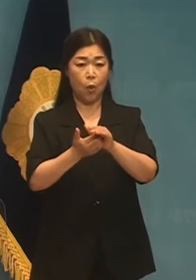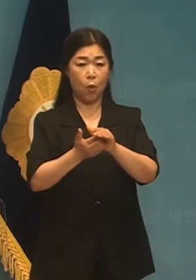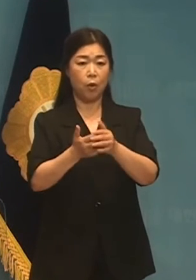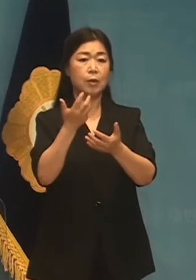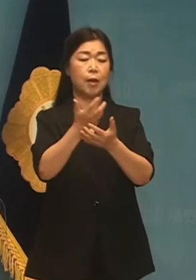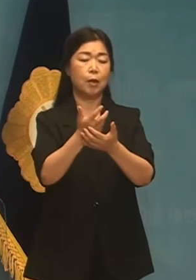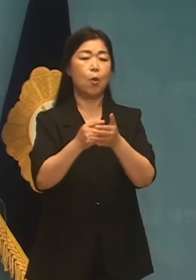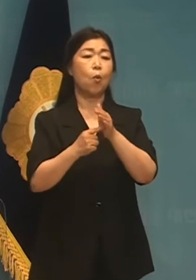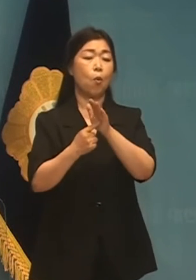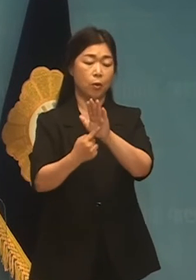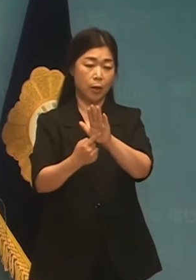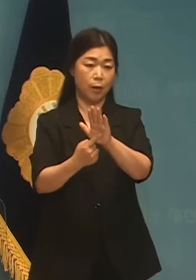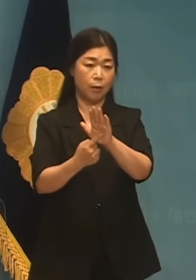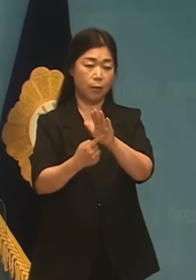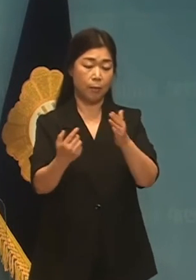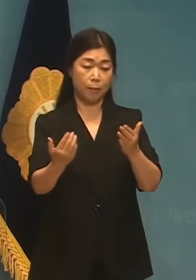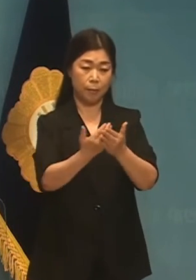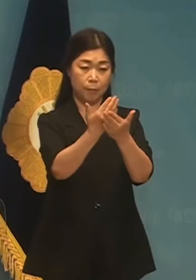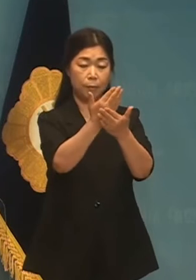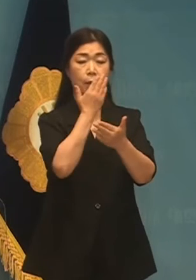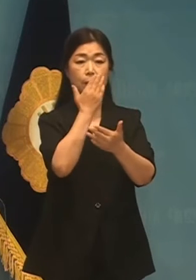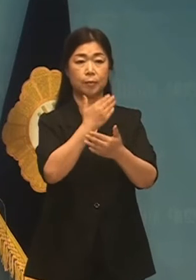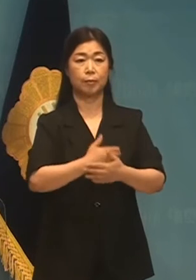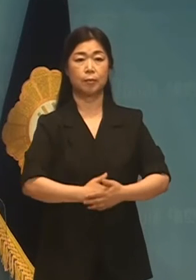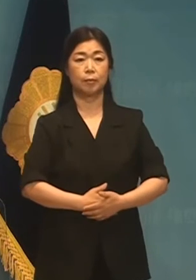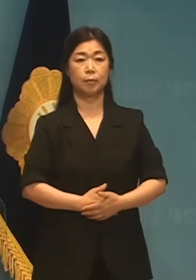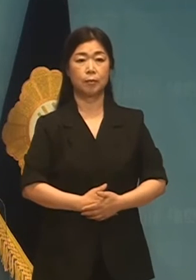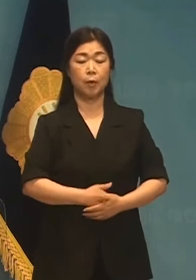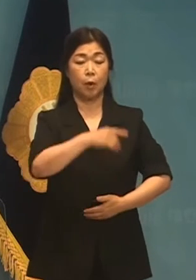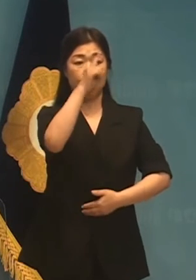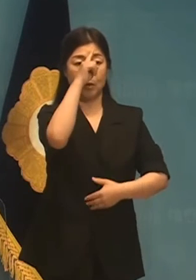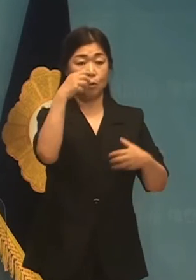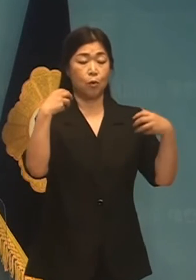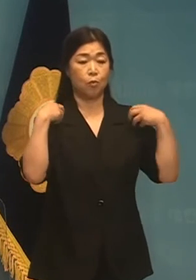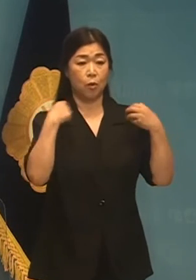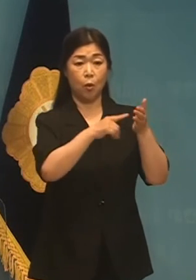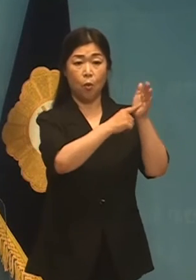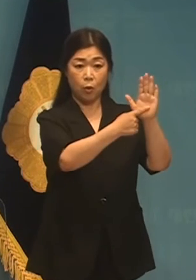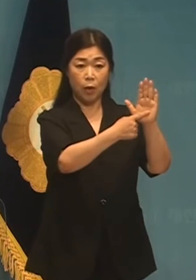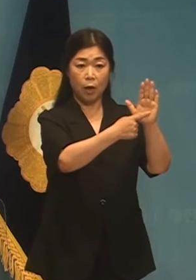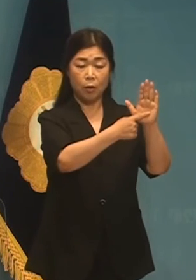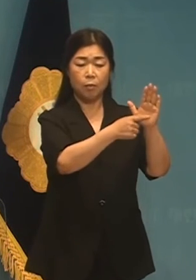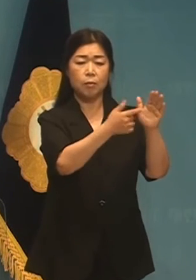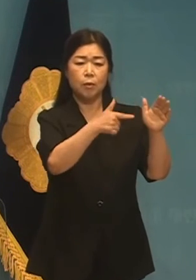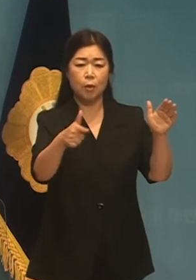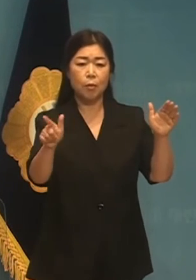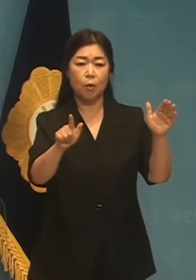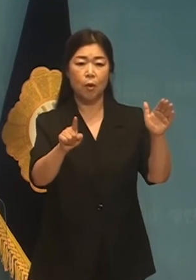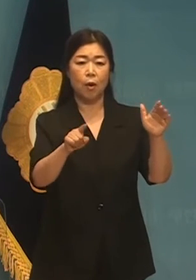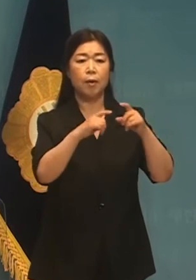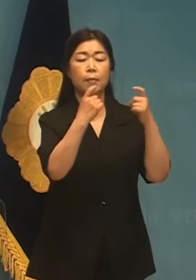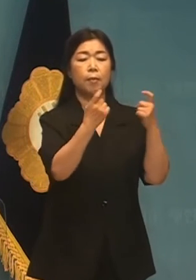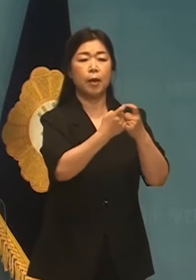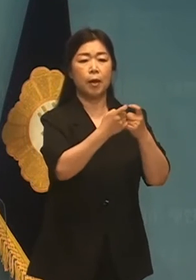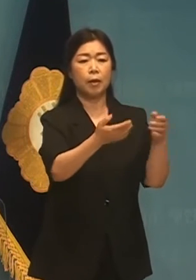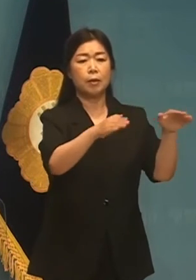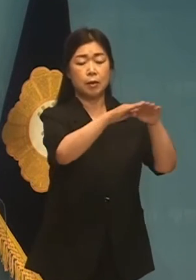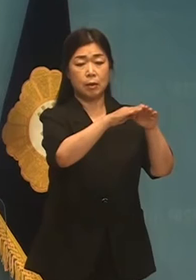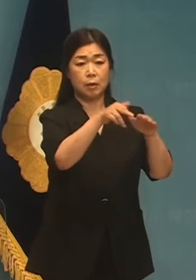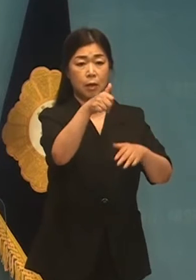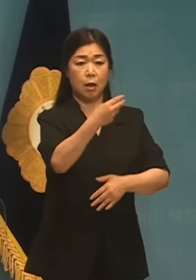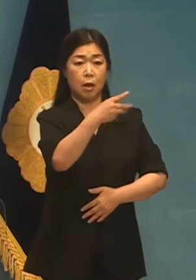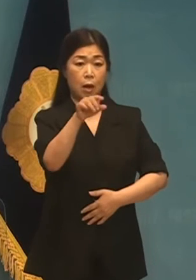정부로 진화할 것입니다. 정부가 공개하는 자원은 민간 클라우드 사용을